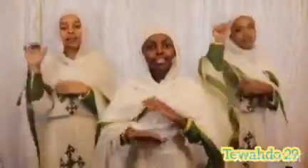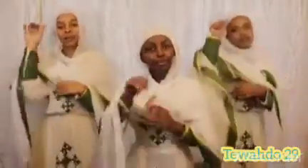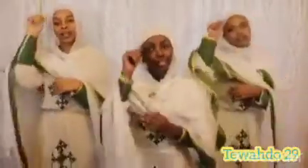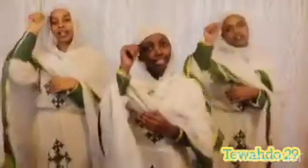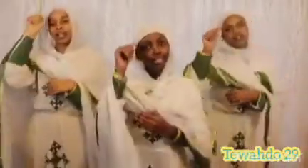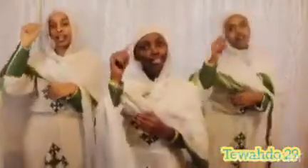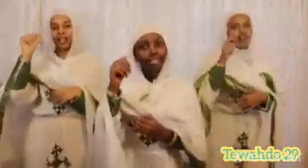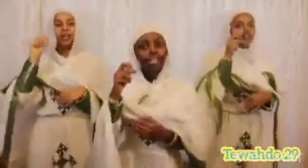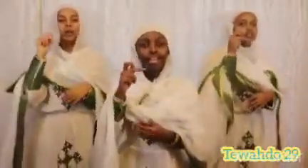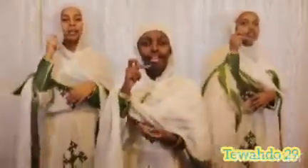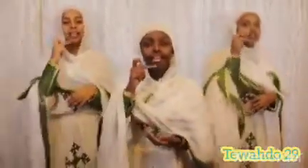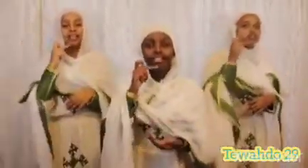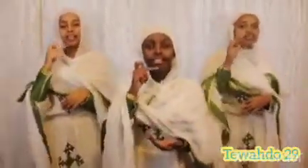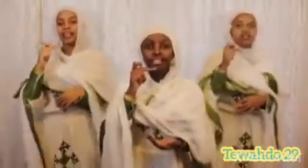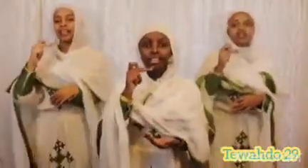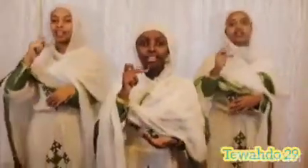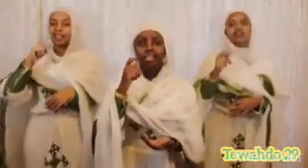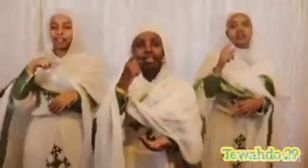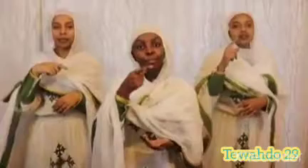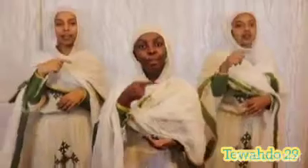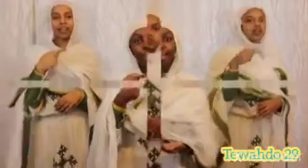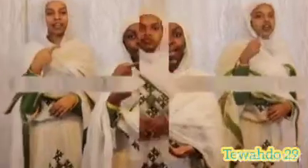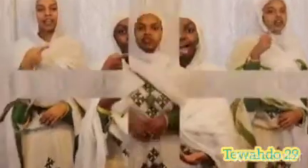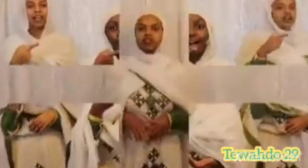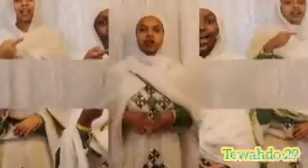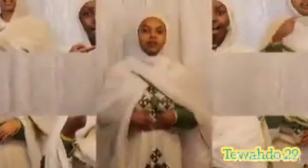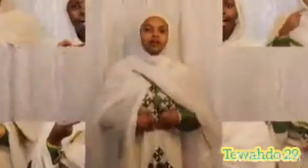ትወለድ ይወለድ ለድንግል ይቤላ